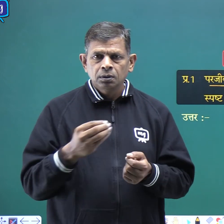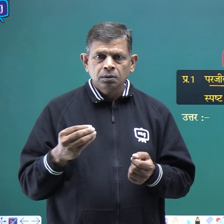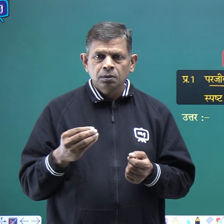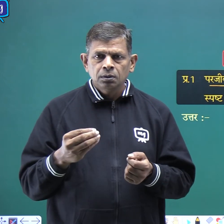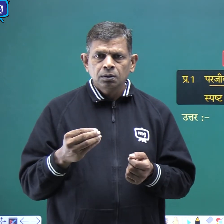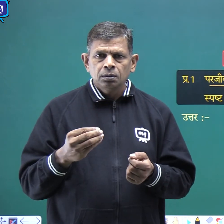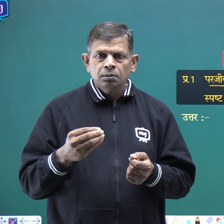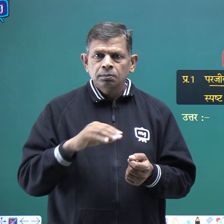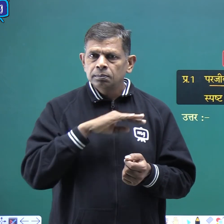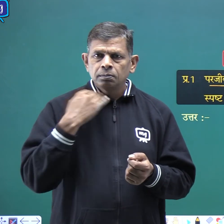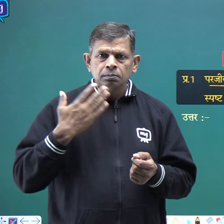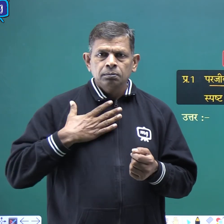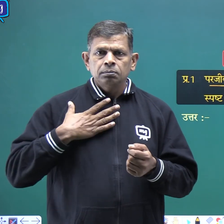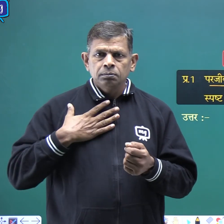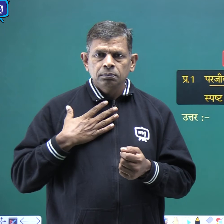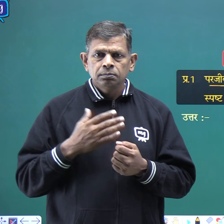मृतजीवी